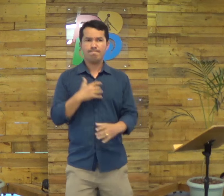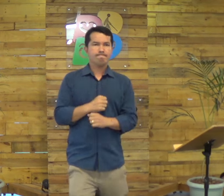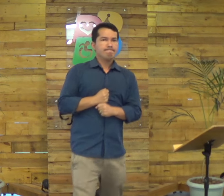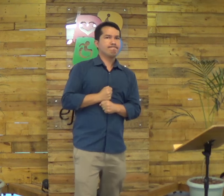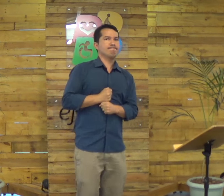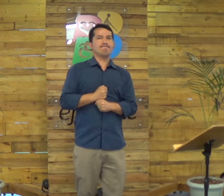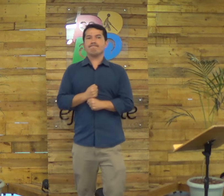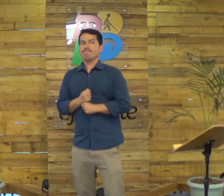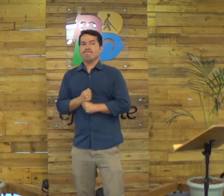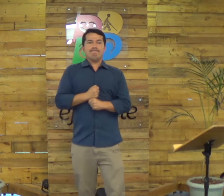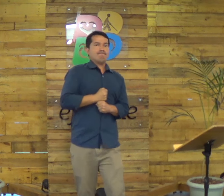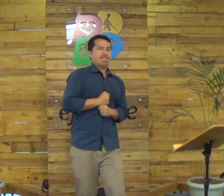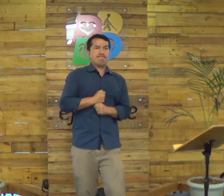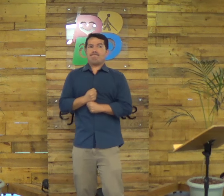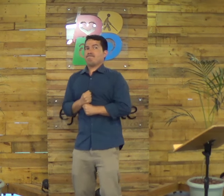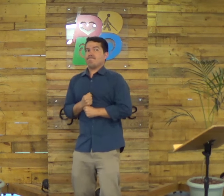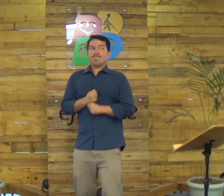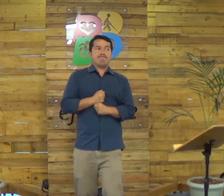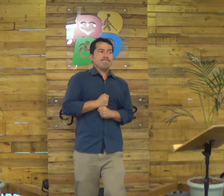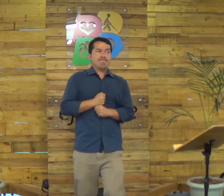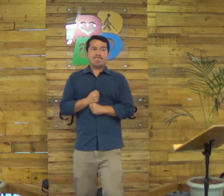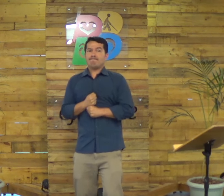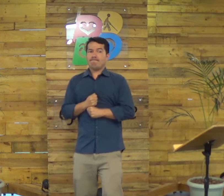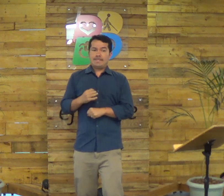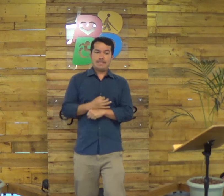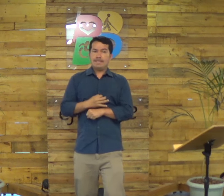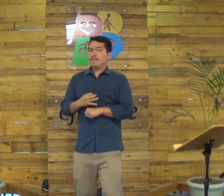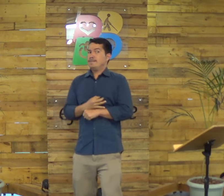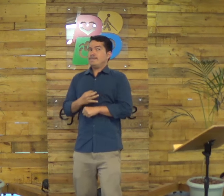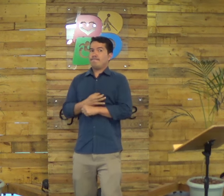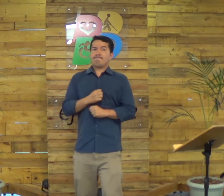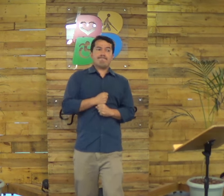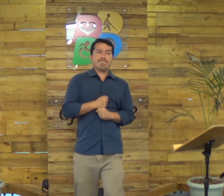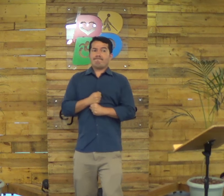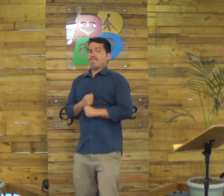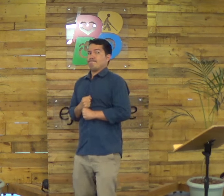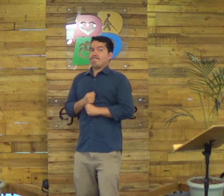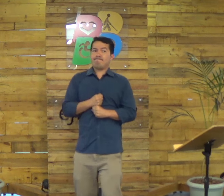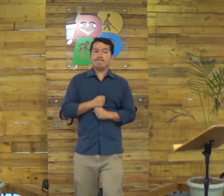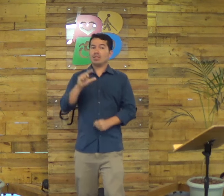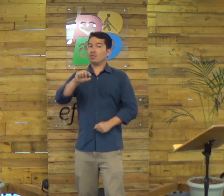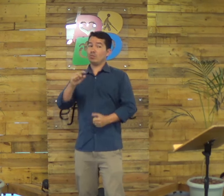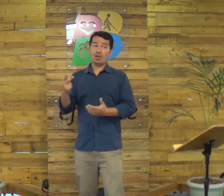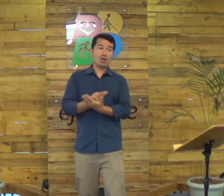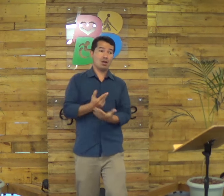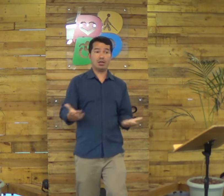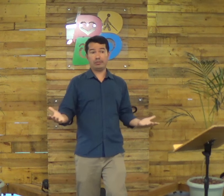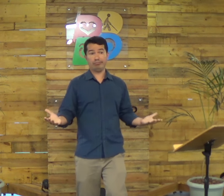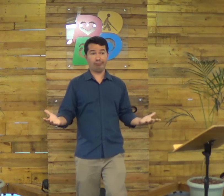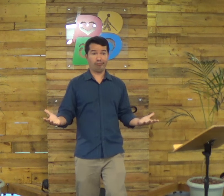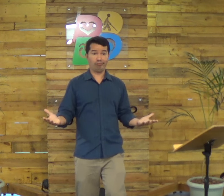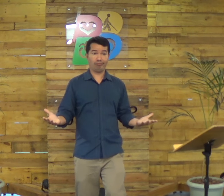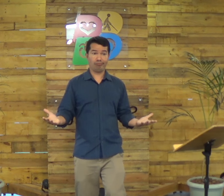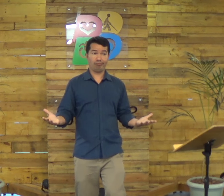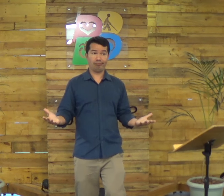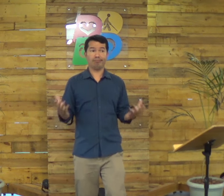Escolheu errado. Ao invés de ter esse controle, fato controlar, eu espero algo muito certo para as coisas, faz escolhas erradas,